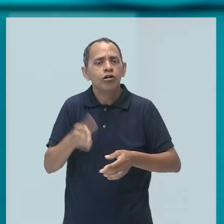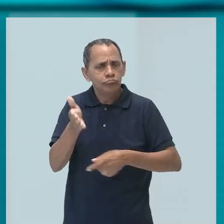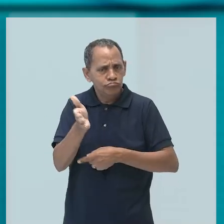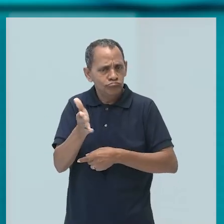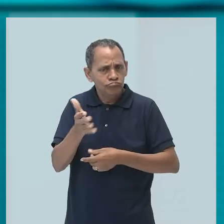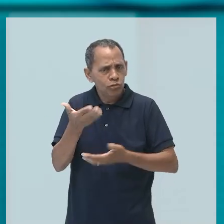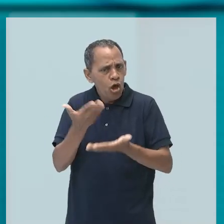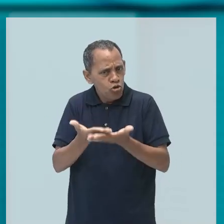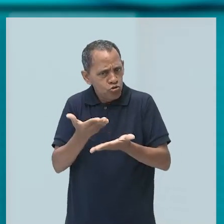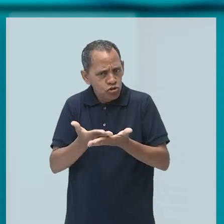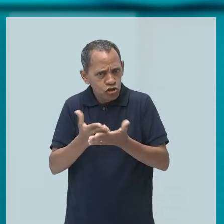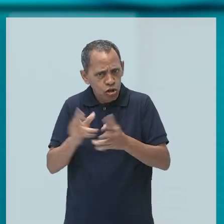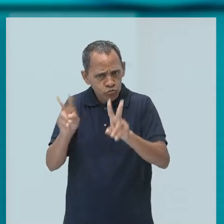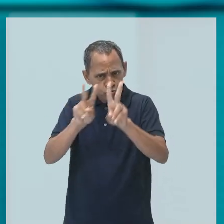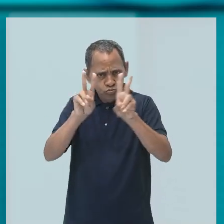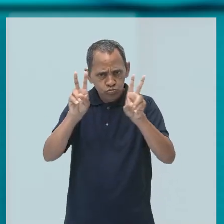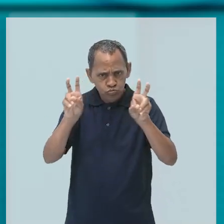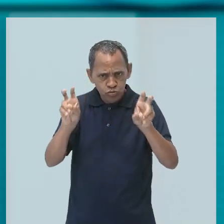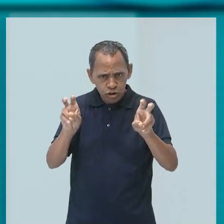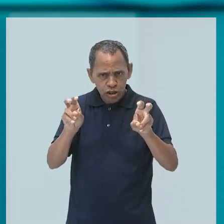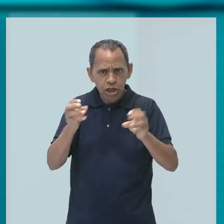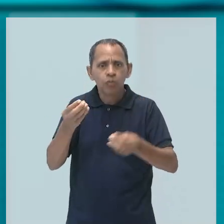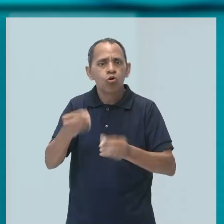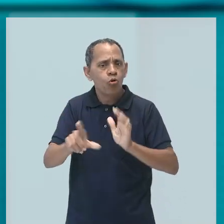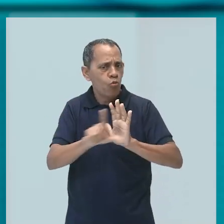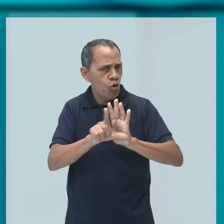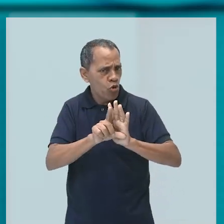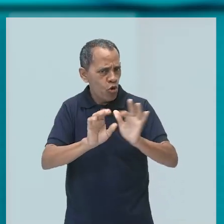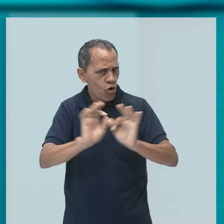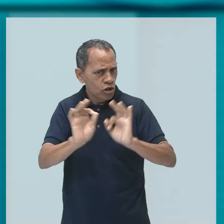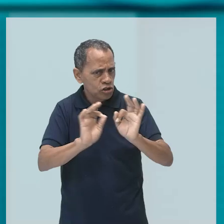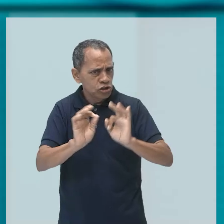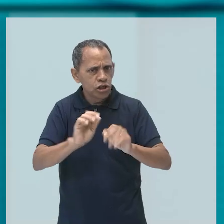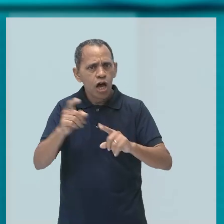estudamos assim sobre como um texto de lei é organizado, que tipo de